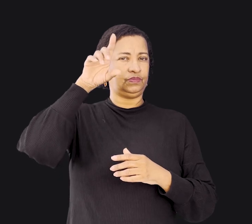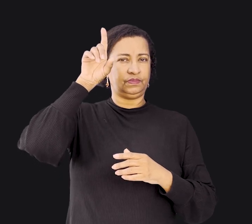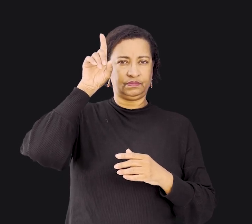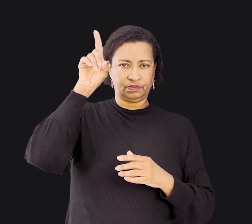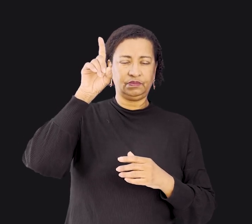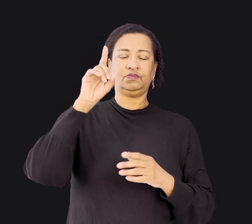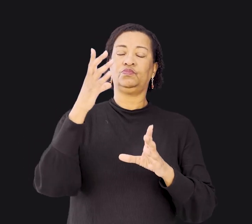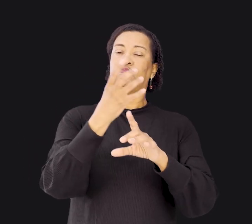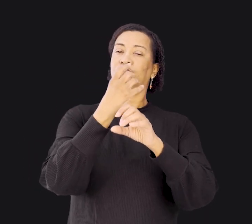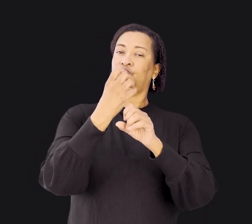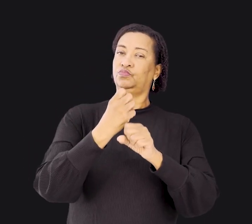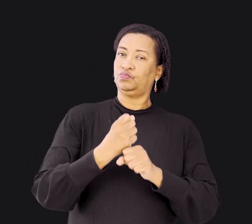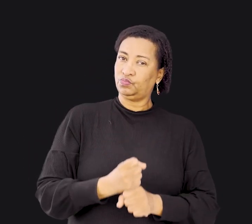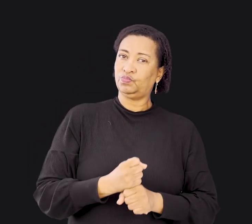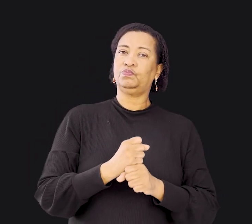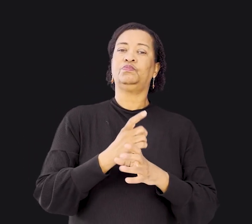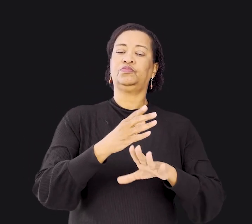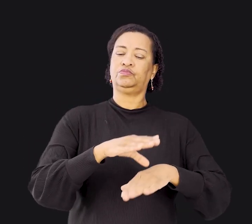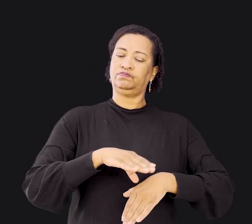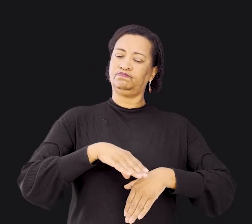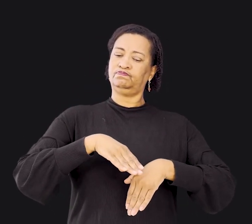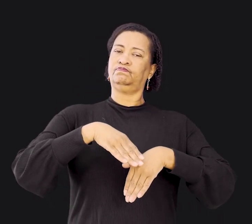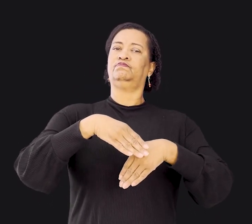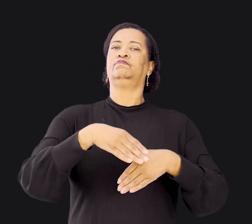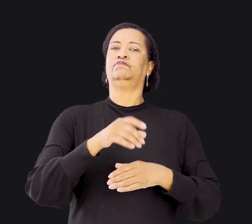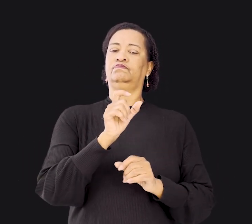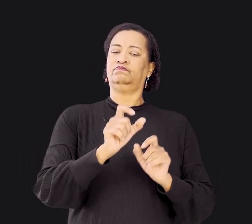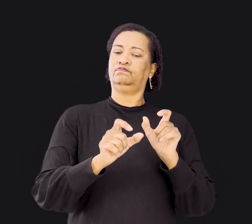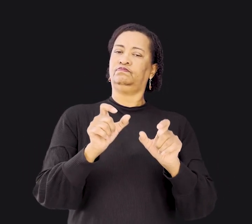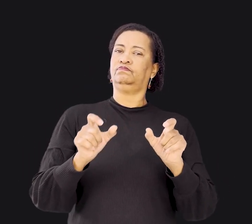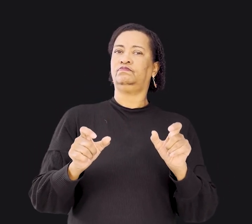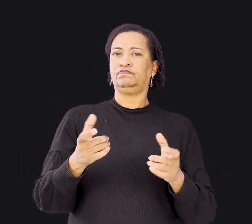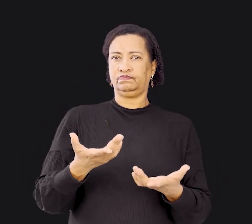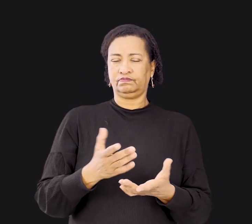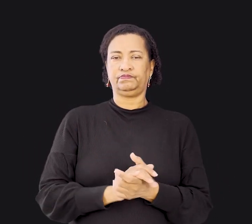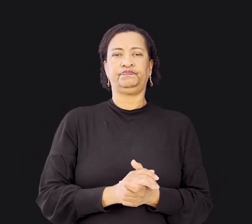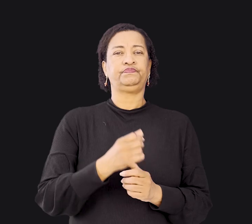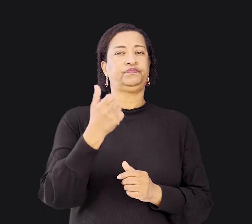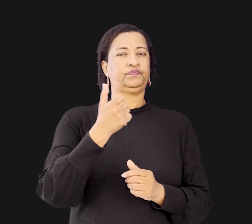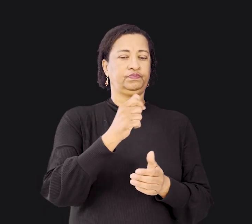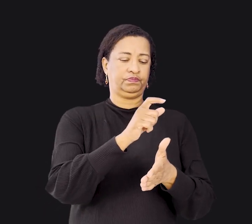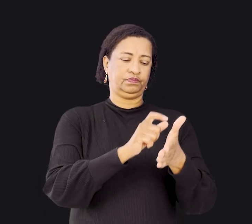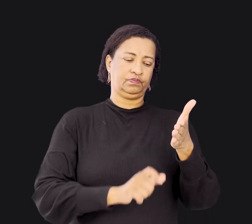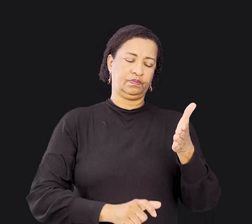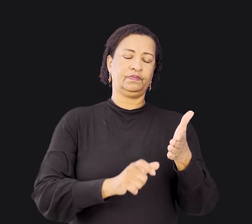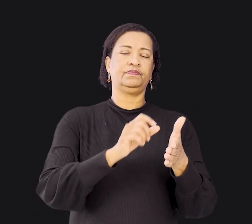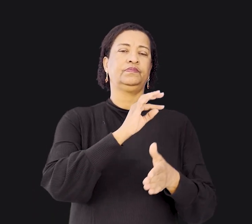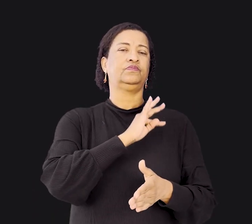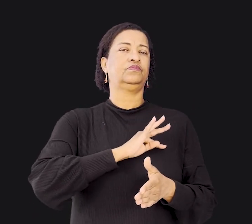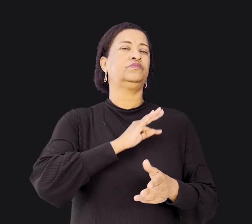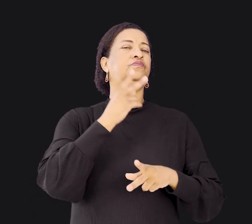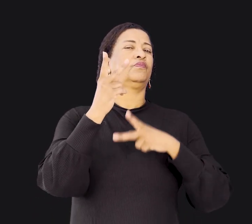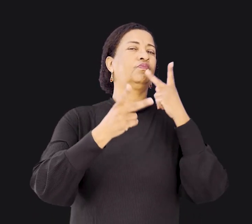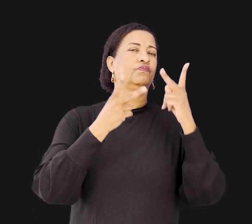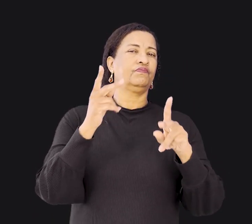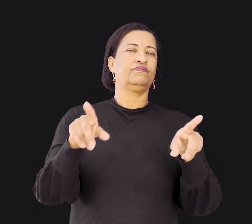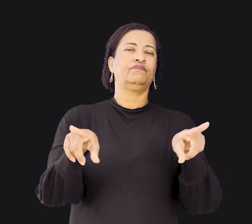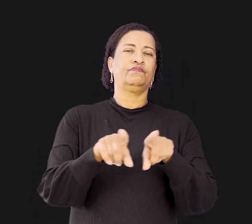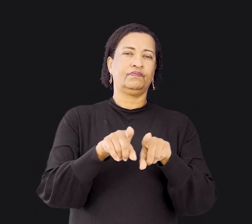e o poder para reagirmos a elas. No primeiro capítulo, Tiago também fala sobre a fonte e a sequência